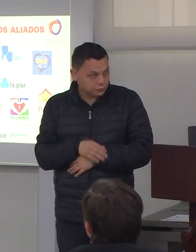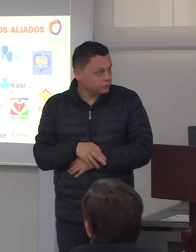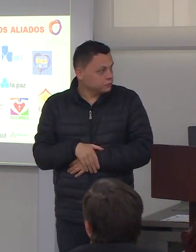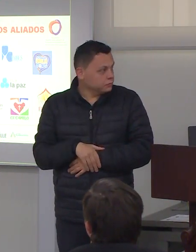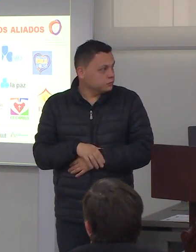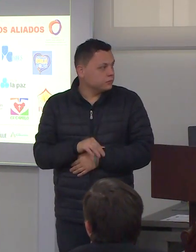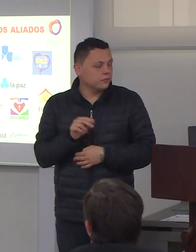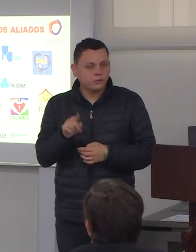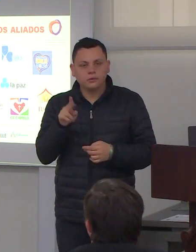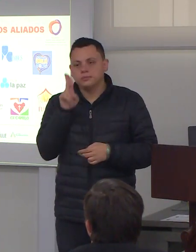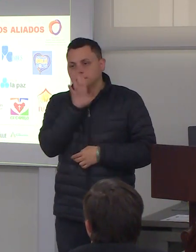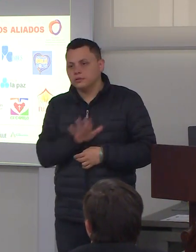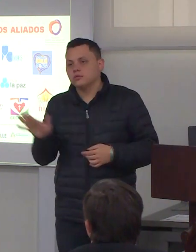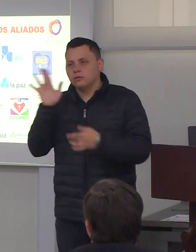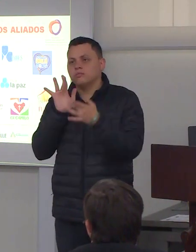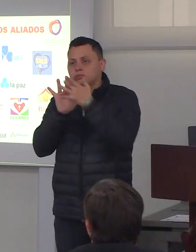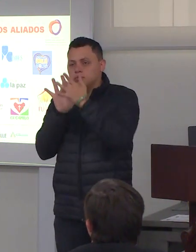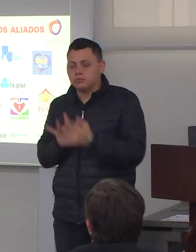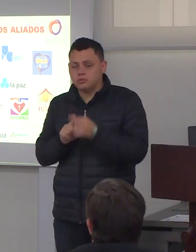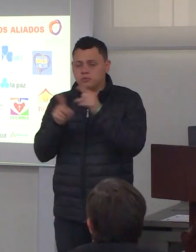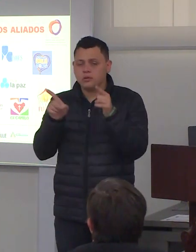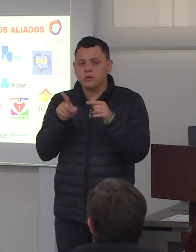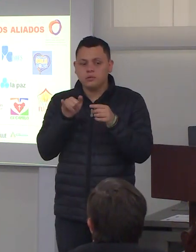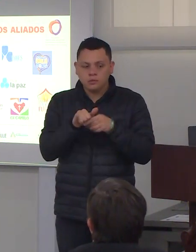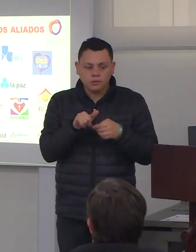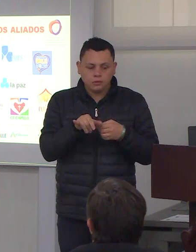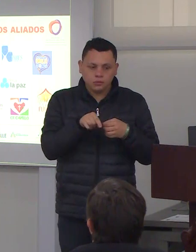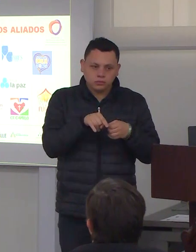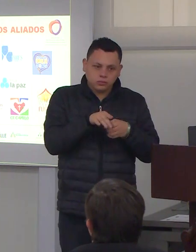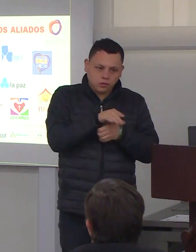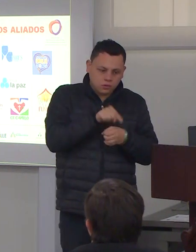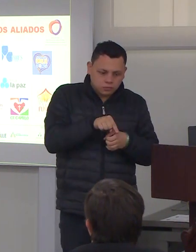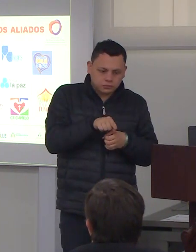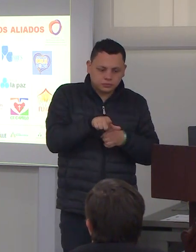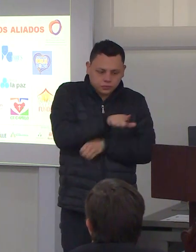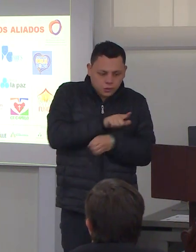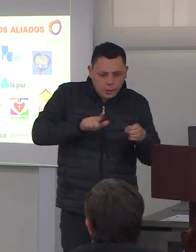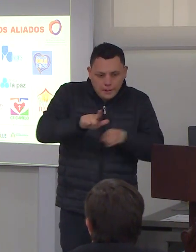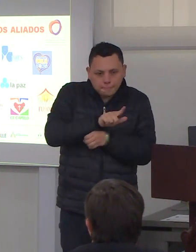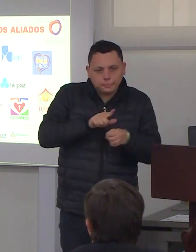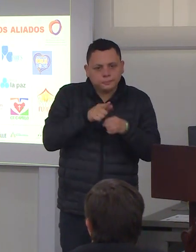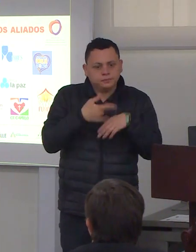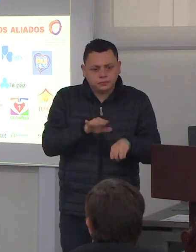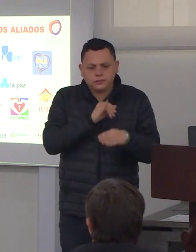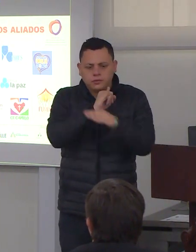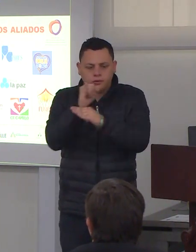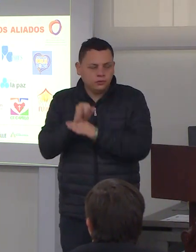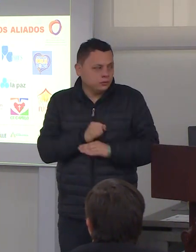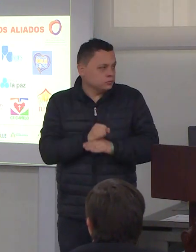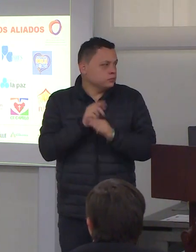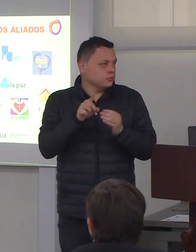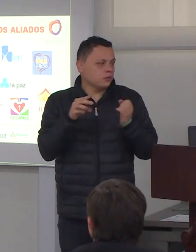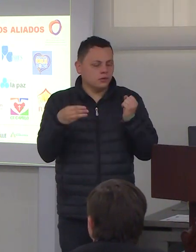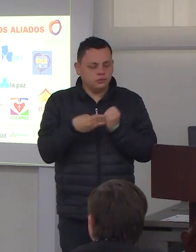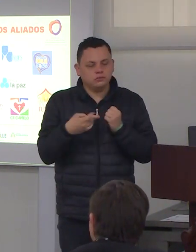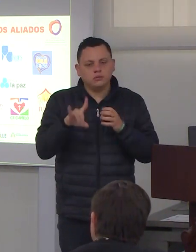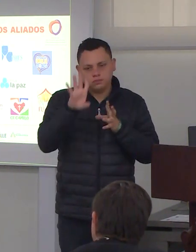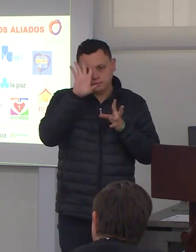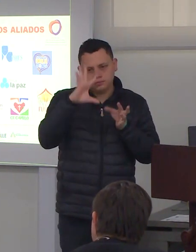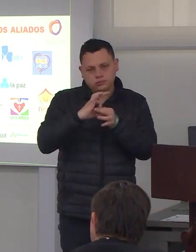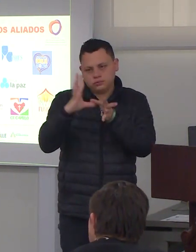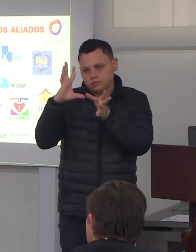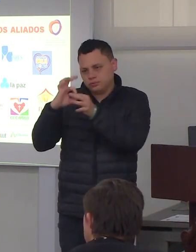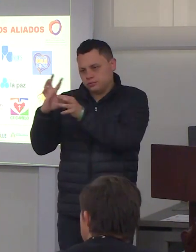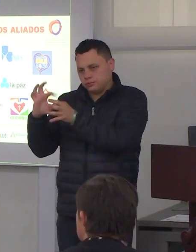hemos tenido contacto a nivel nacional, pero regionalmente las instituciones y el SENA se articulan.